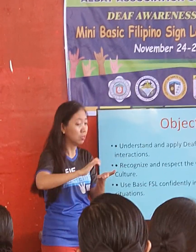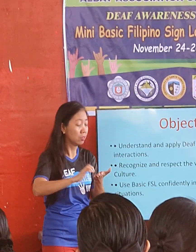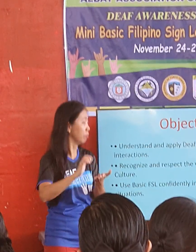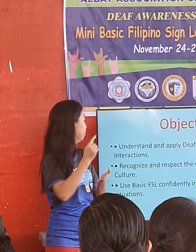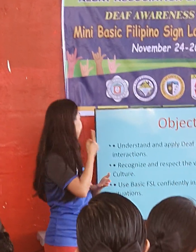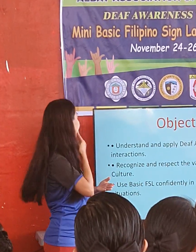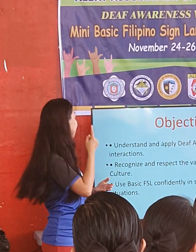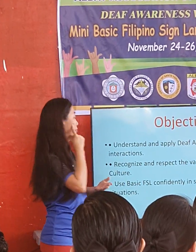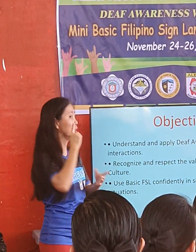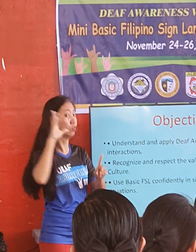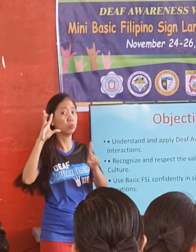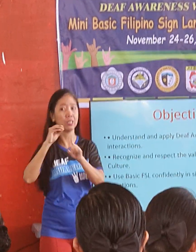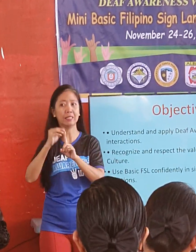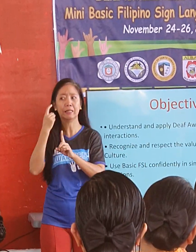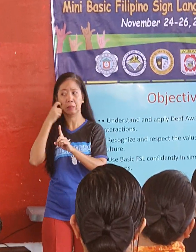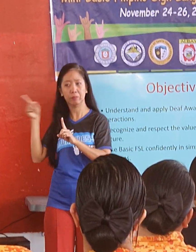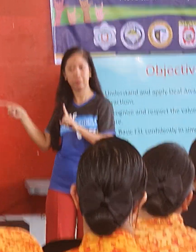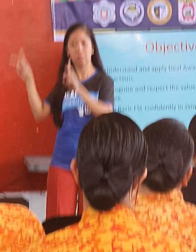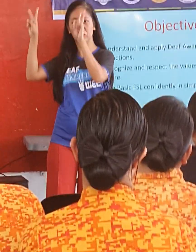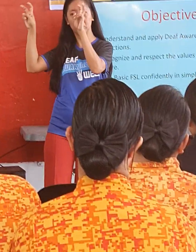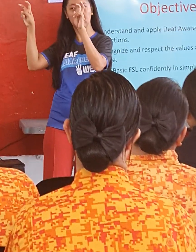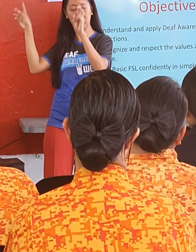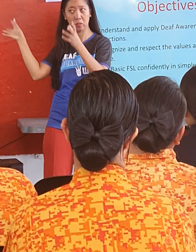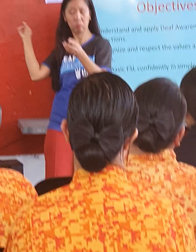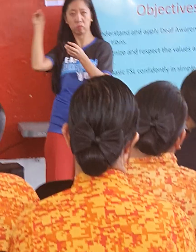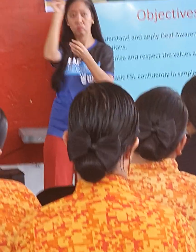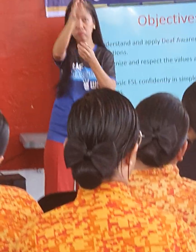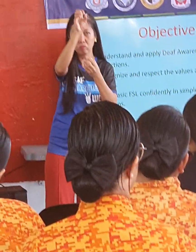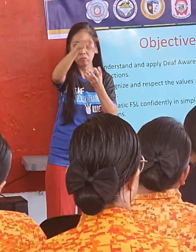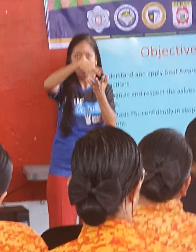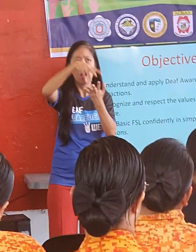importante po yung pag-practice ng deaf culture.